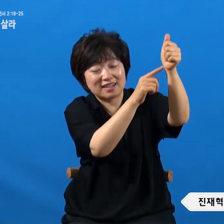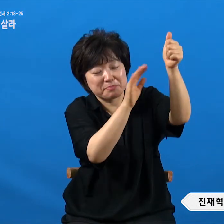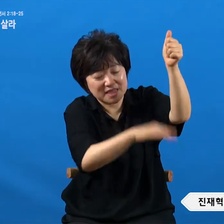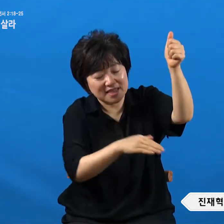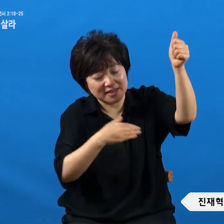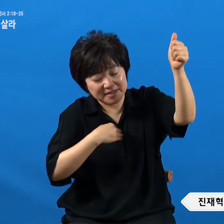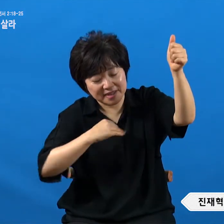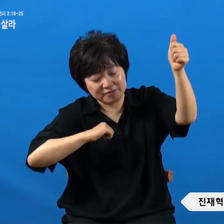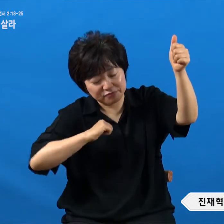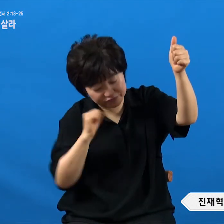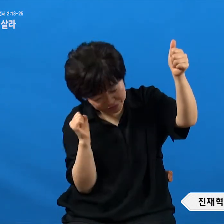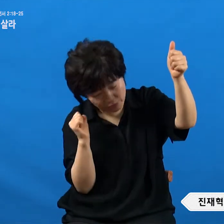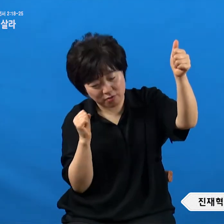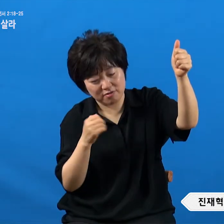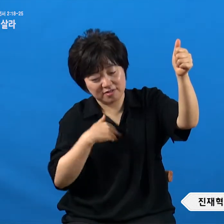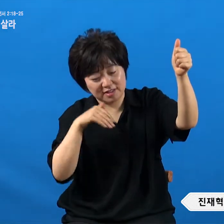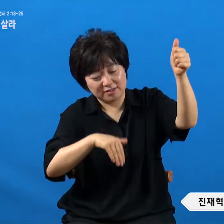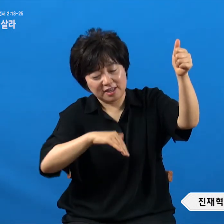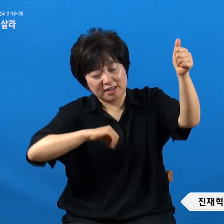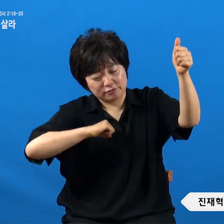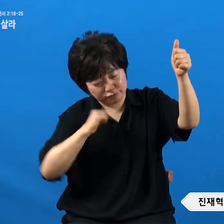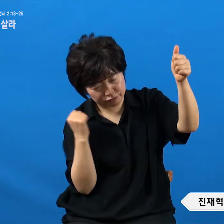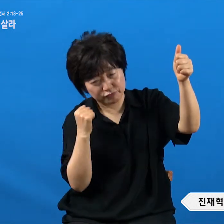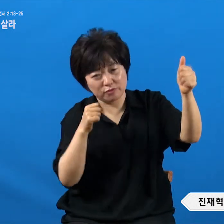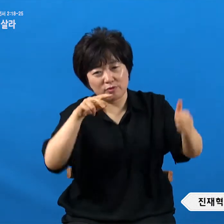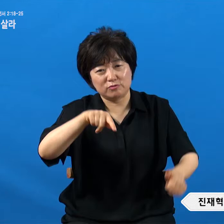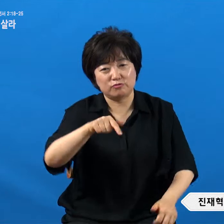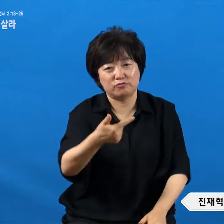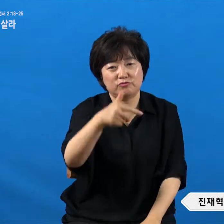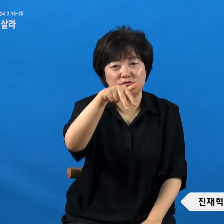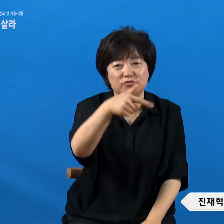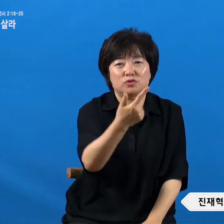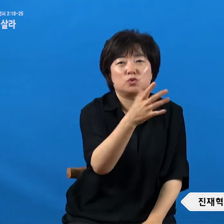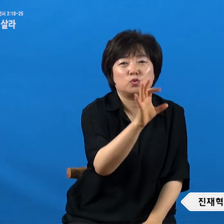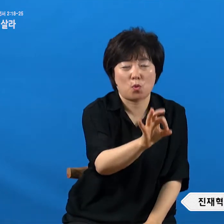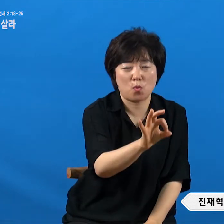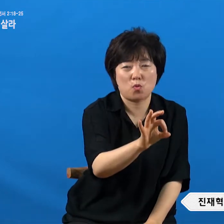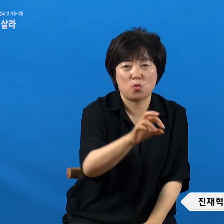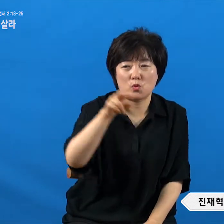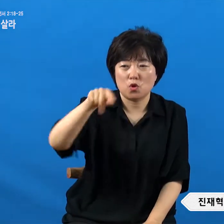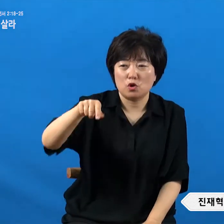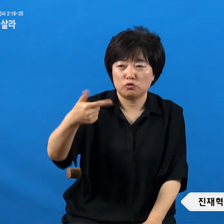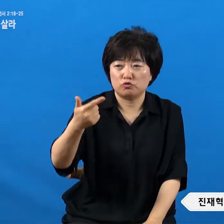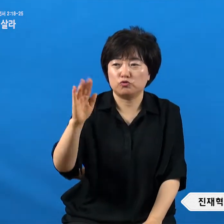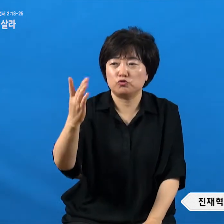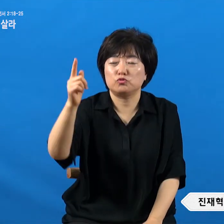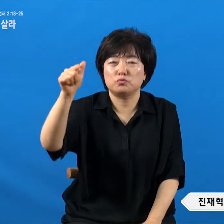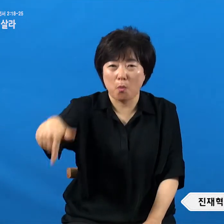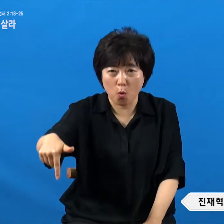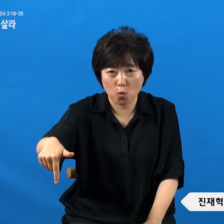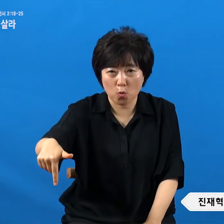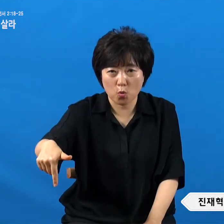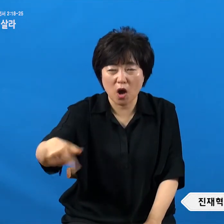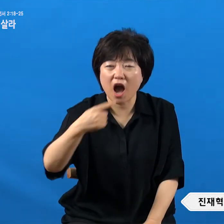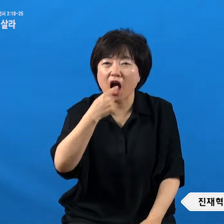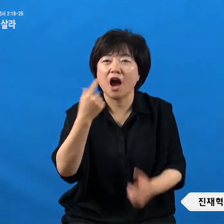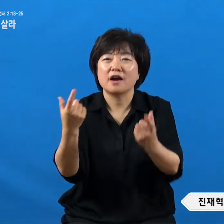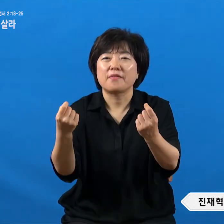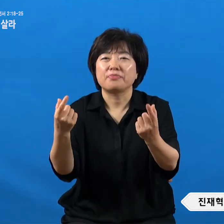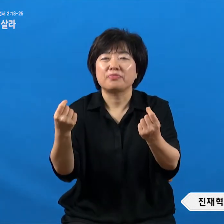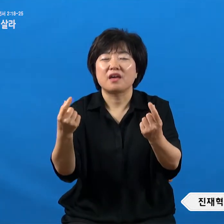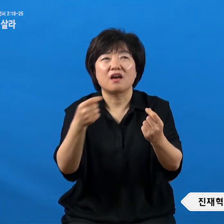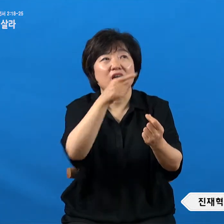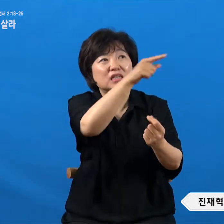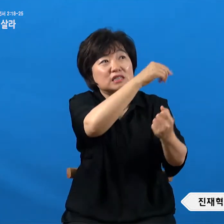단어, 13절에 등장하는 순복이란 단어, submit, 인정하라, 그들의 권위를